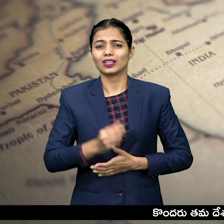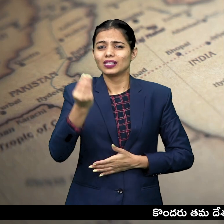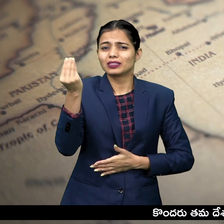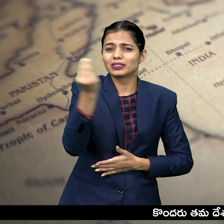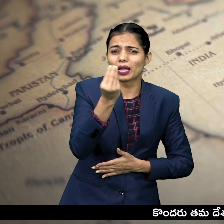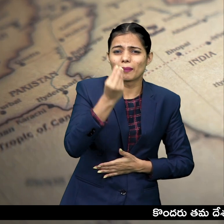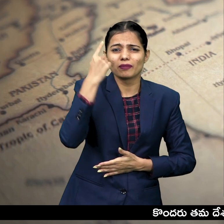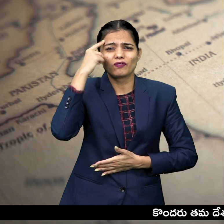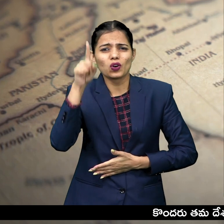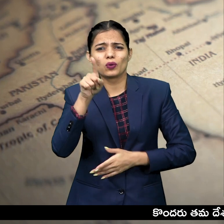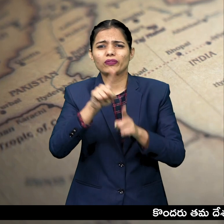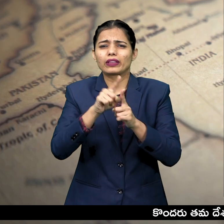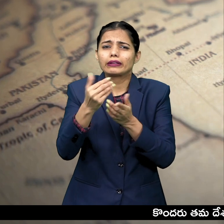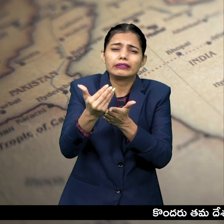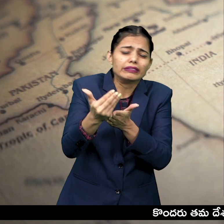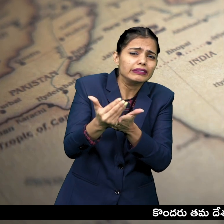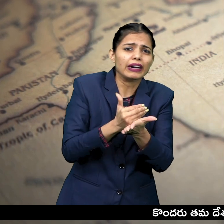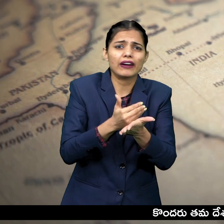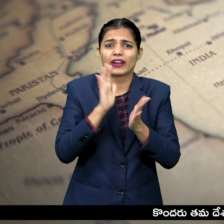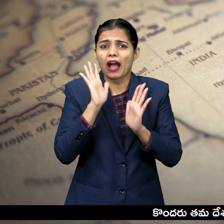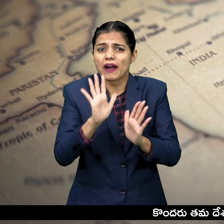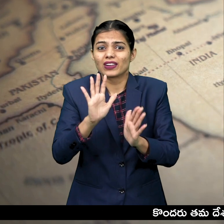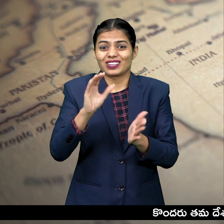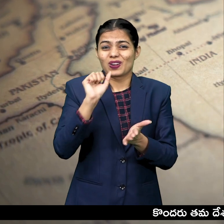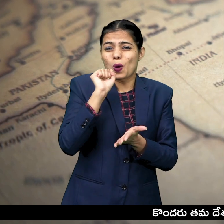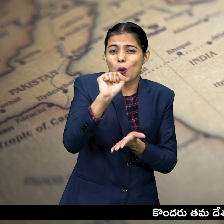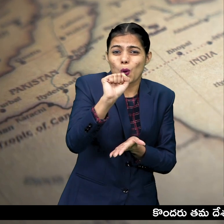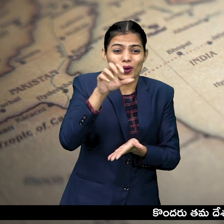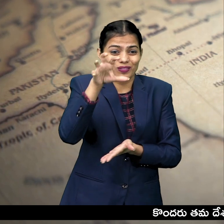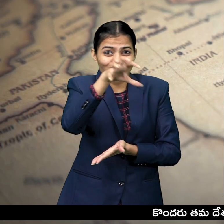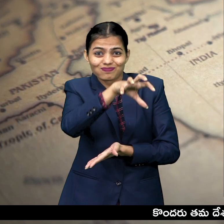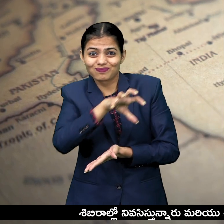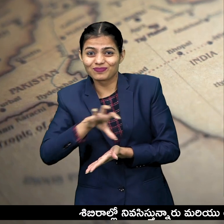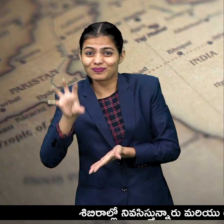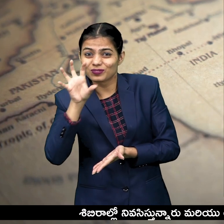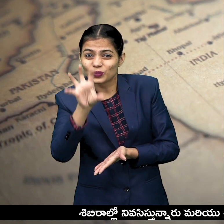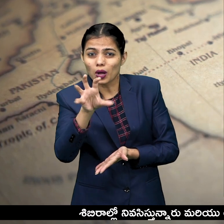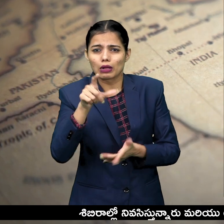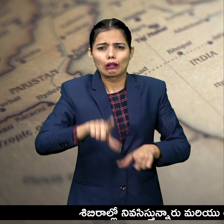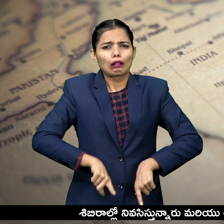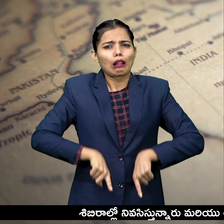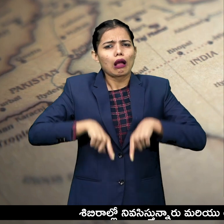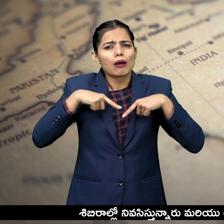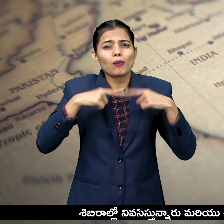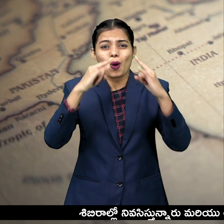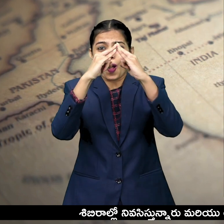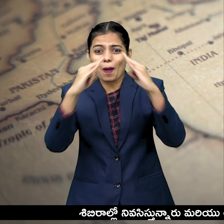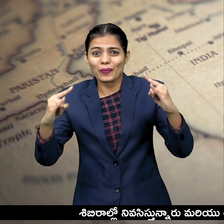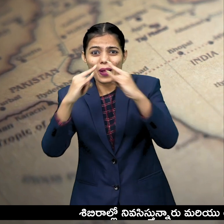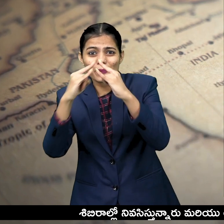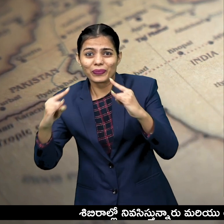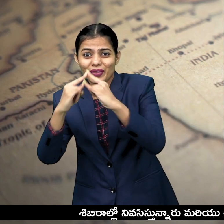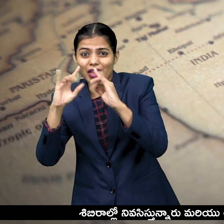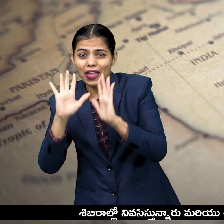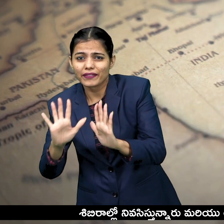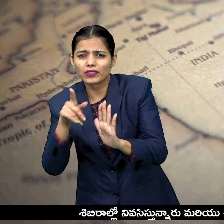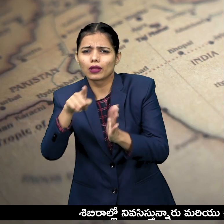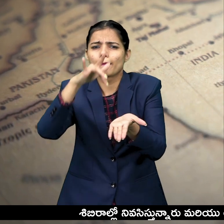కొందరు తమ దేశంలోనే శరణార్థులుగా మారారు, శిబిరాల్లో నివసిస్తున్నారు మరియు ఆశ్రయం